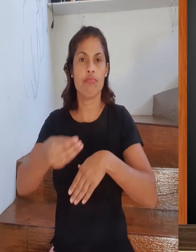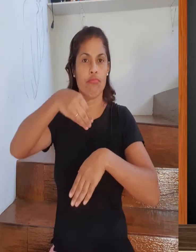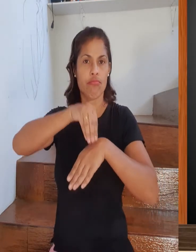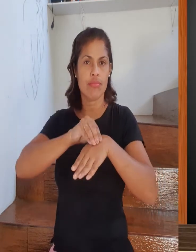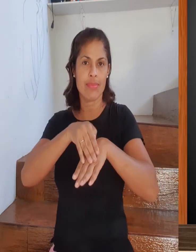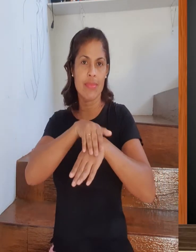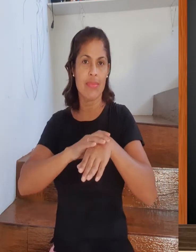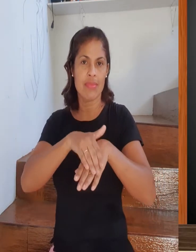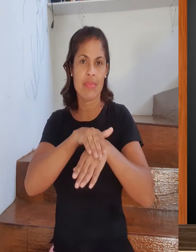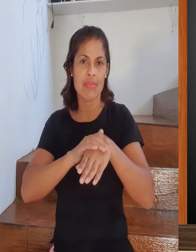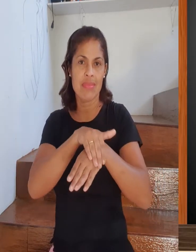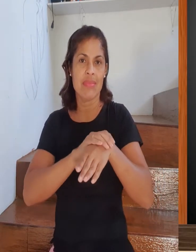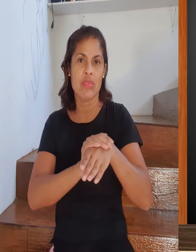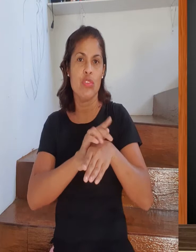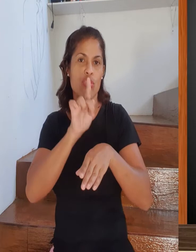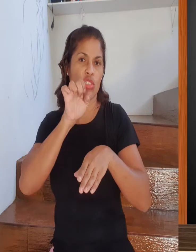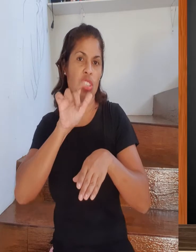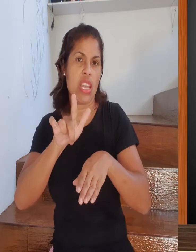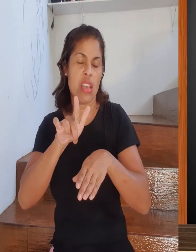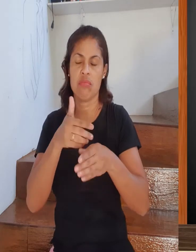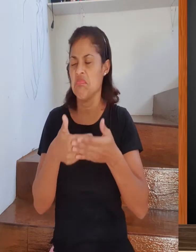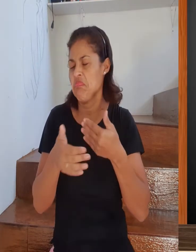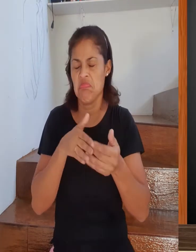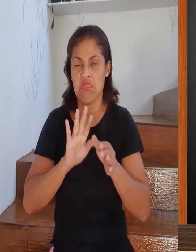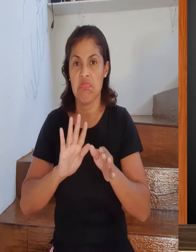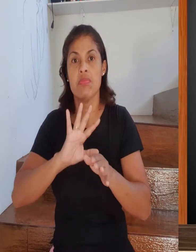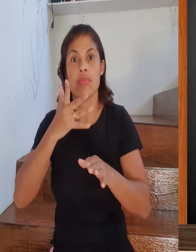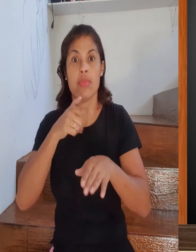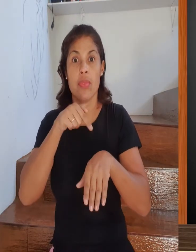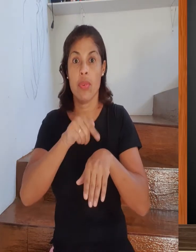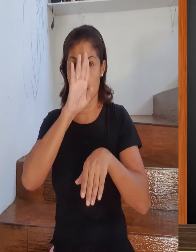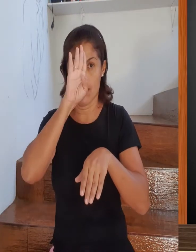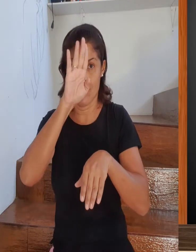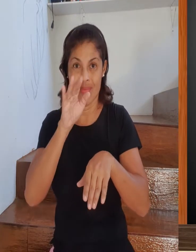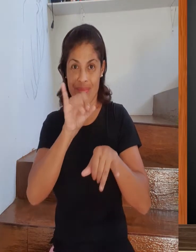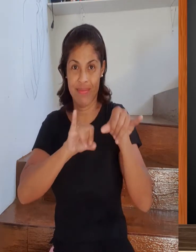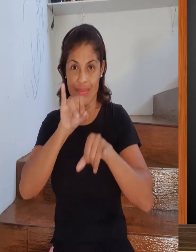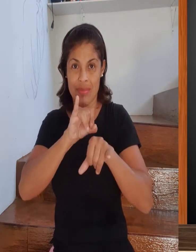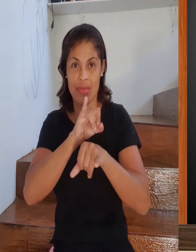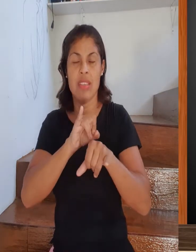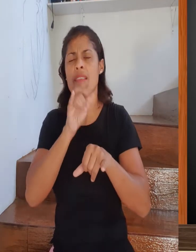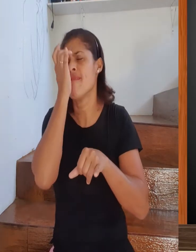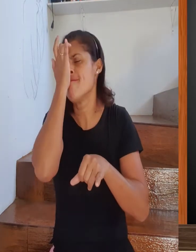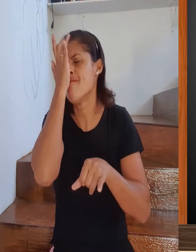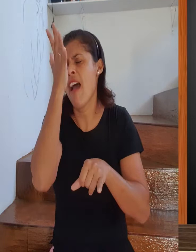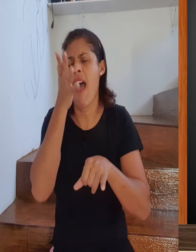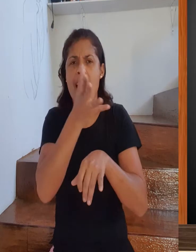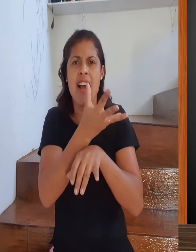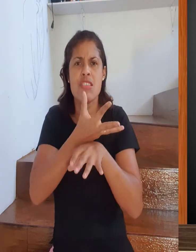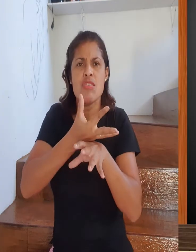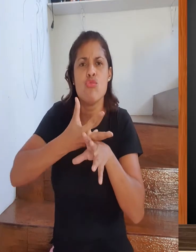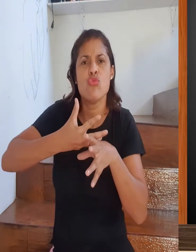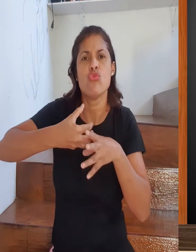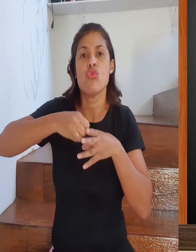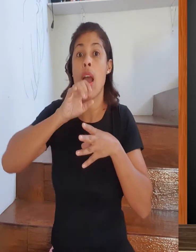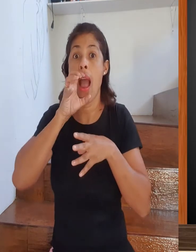corte passar um medicamento, uma pomada, um gel, um creme, o princípio ativo ali absorvido terá uma